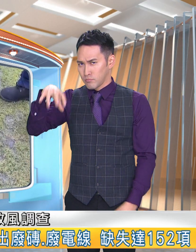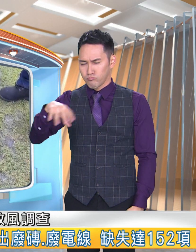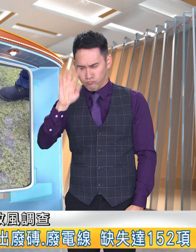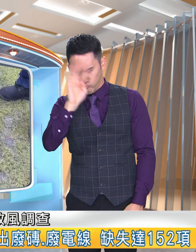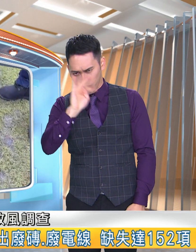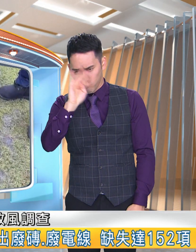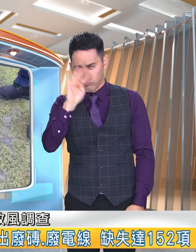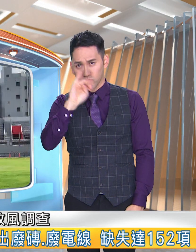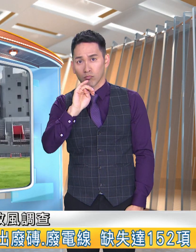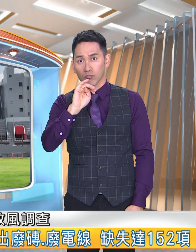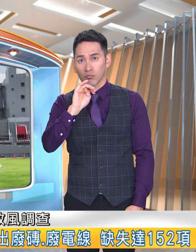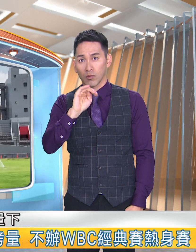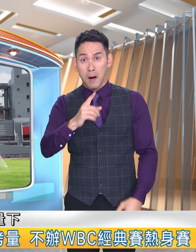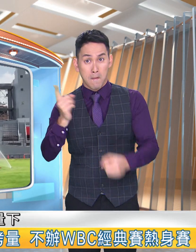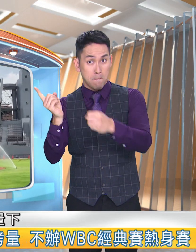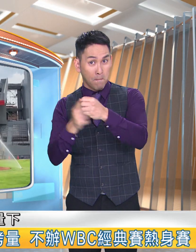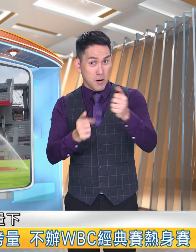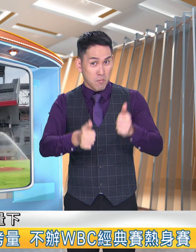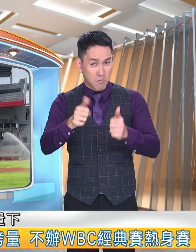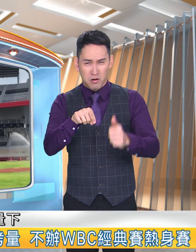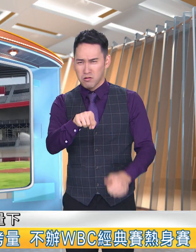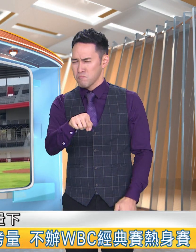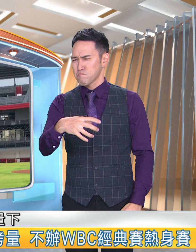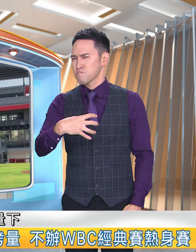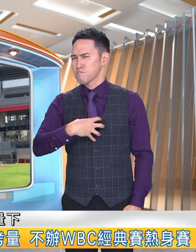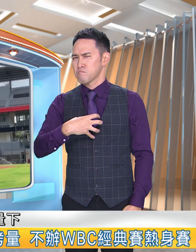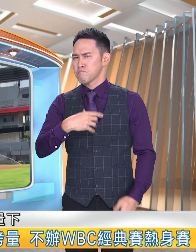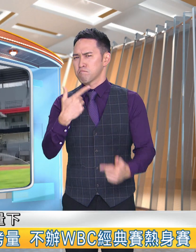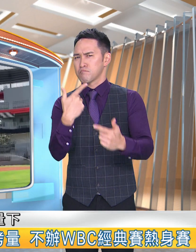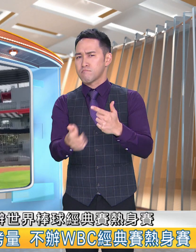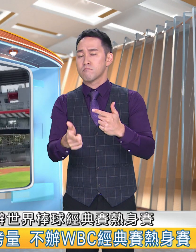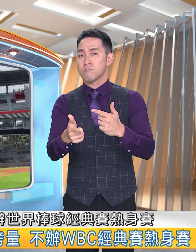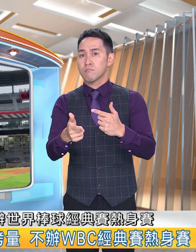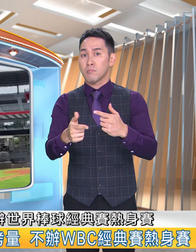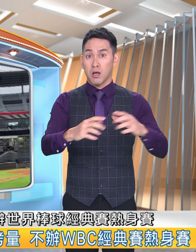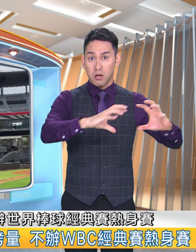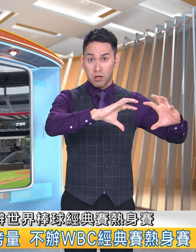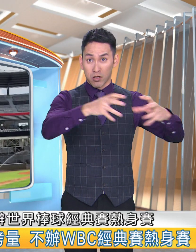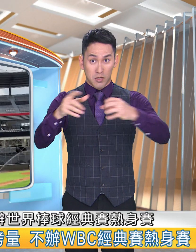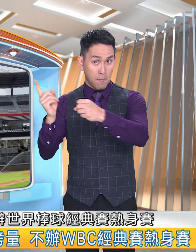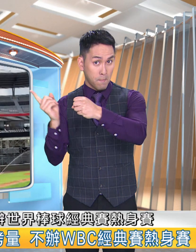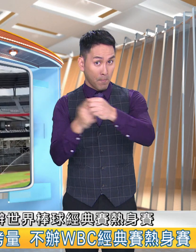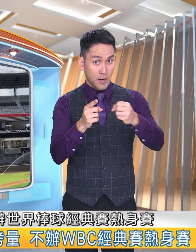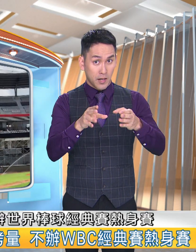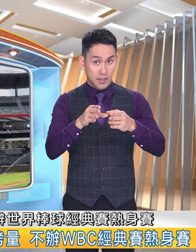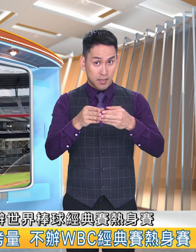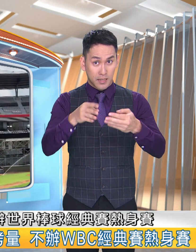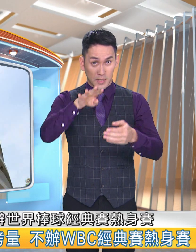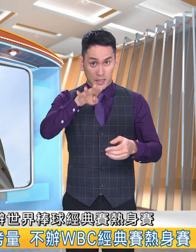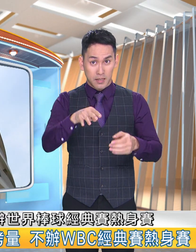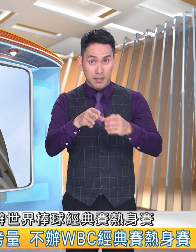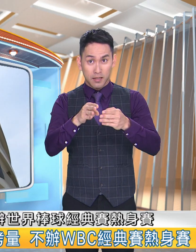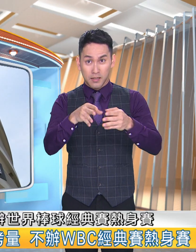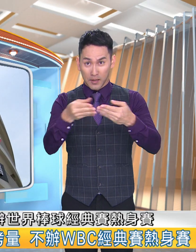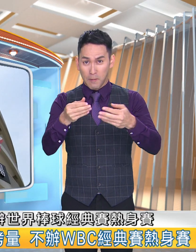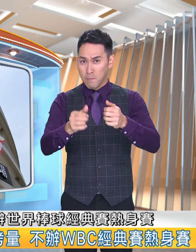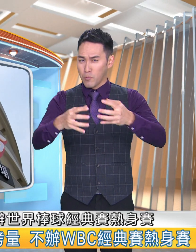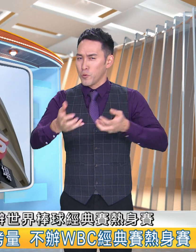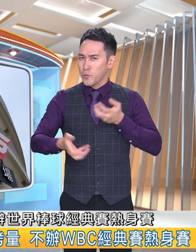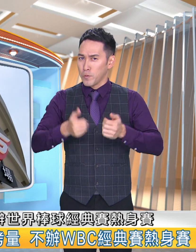查，因此在安全考量下，也不会争取举办世界棒球经典赛热